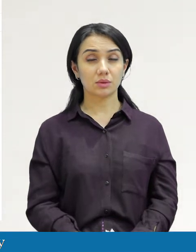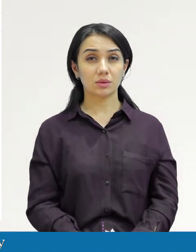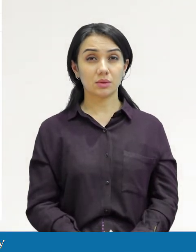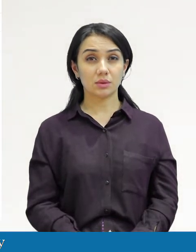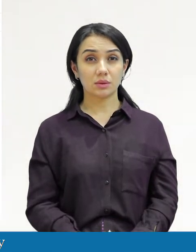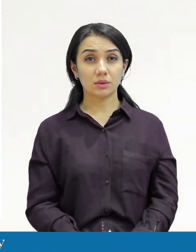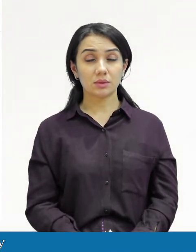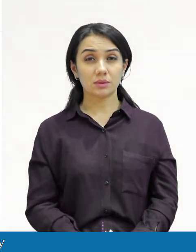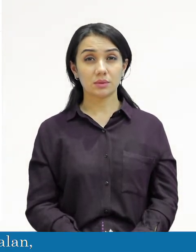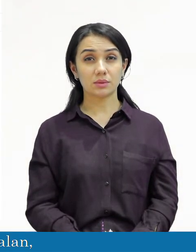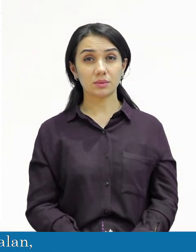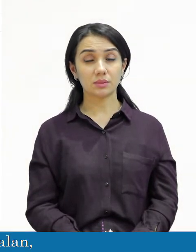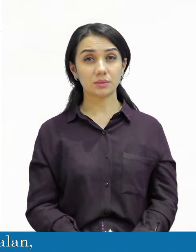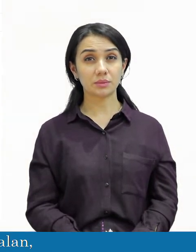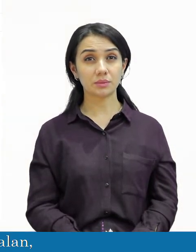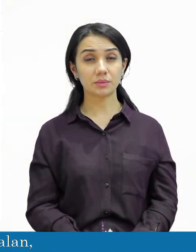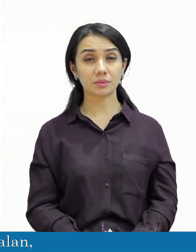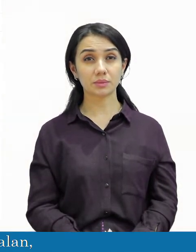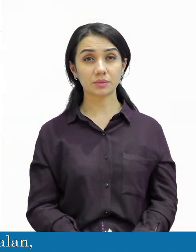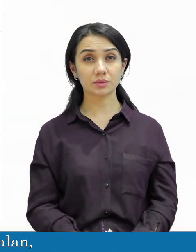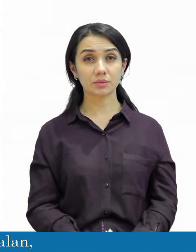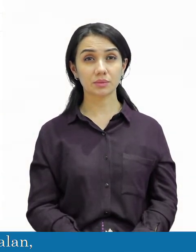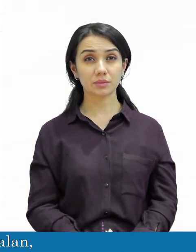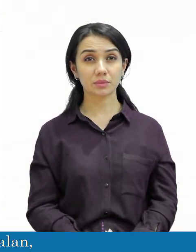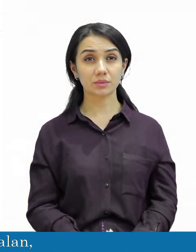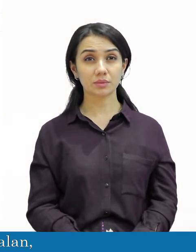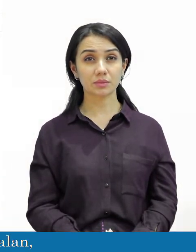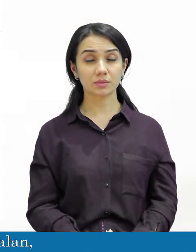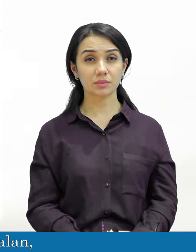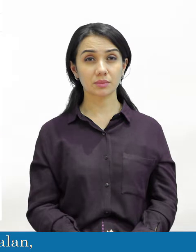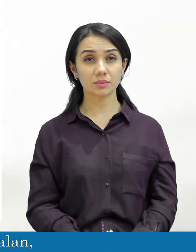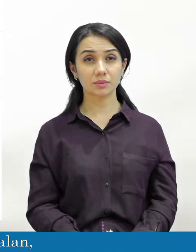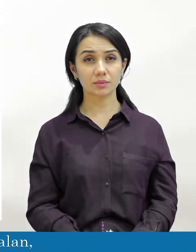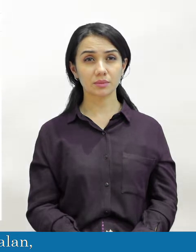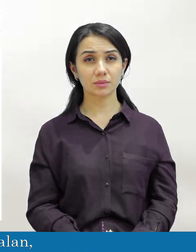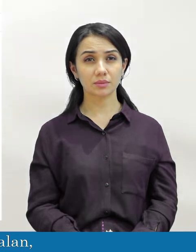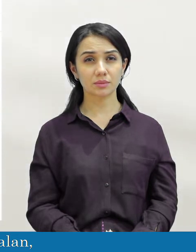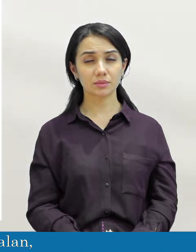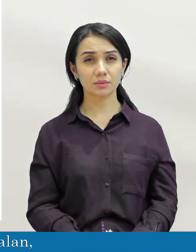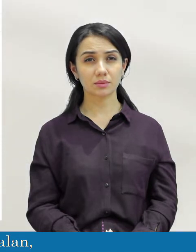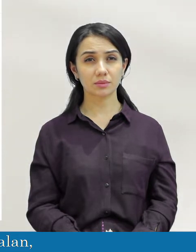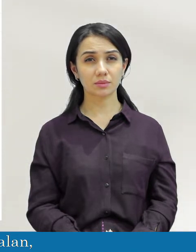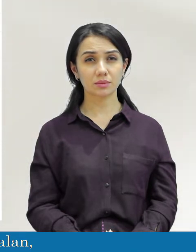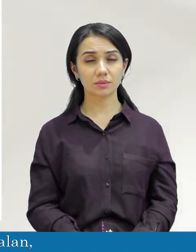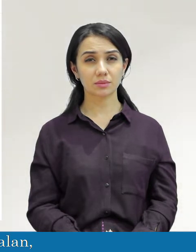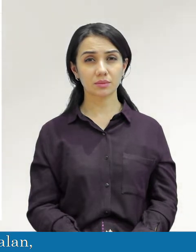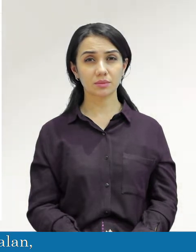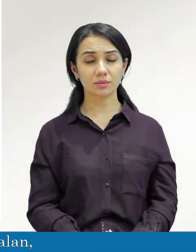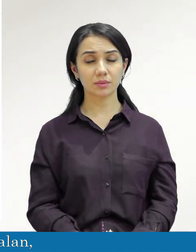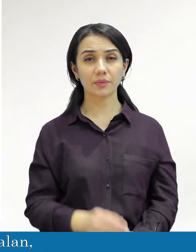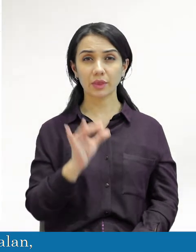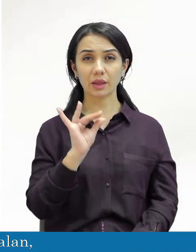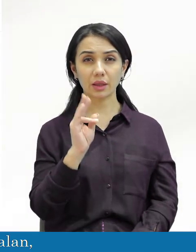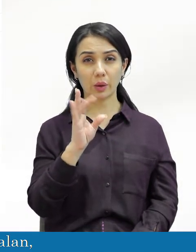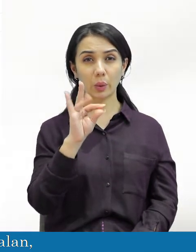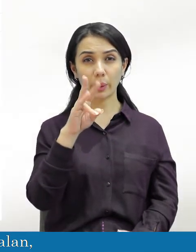pluginimiz bizda Iconify plugini. Iconify plugini ham bizda o'sha ikonkalar